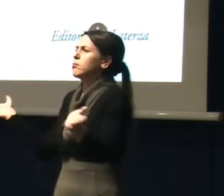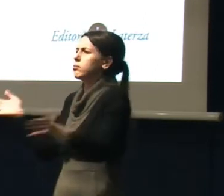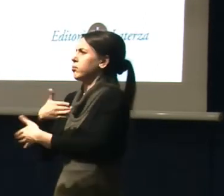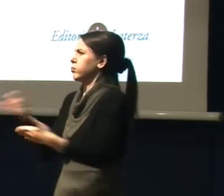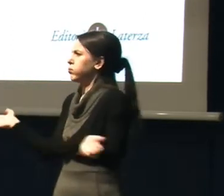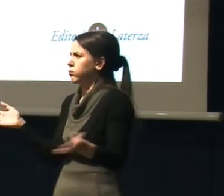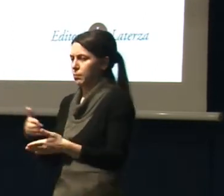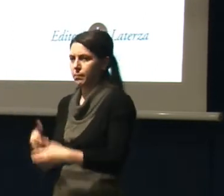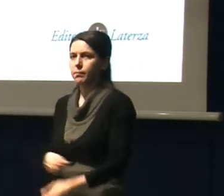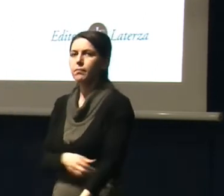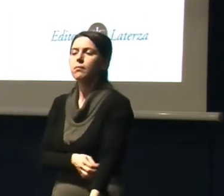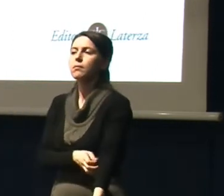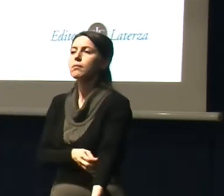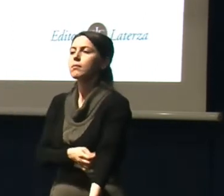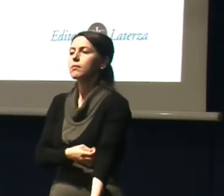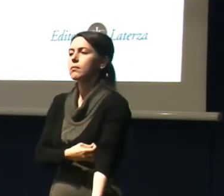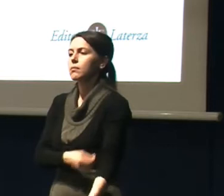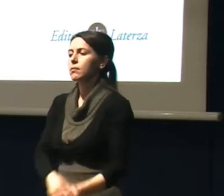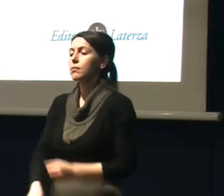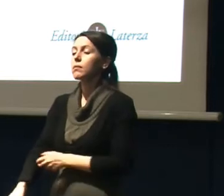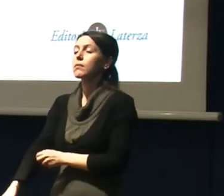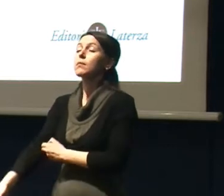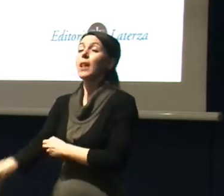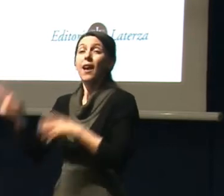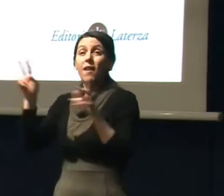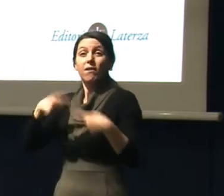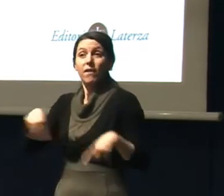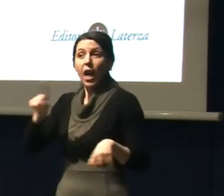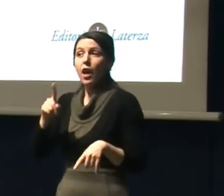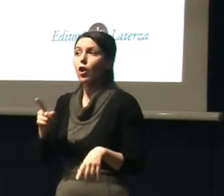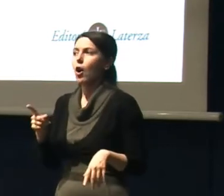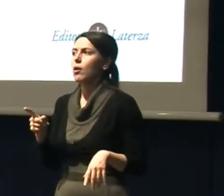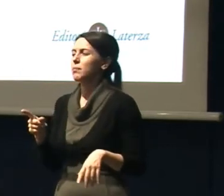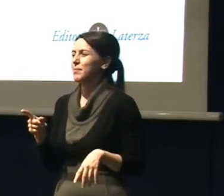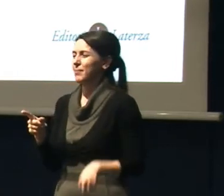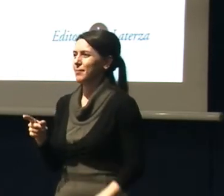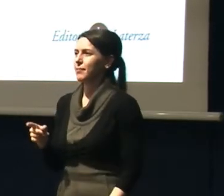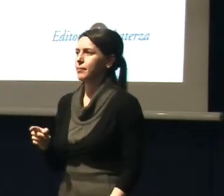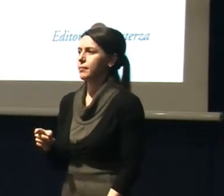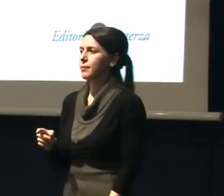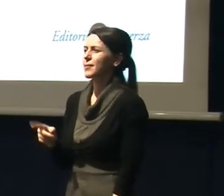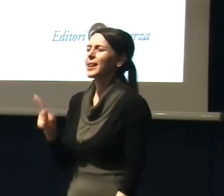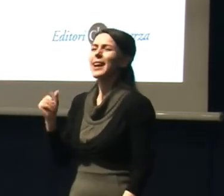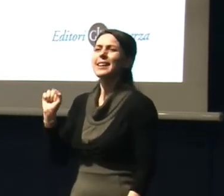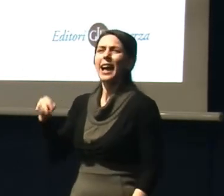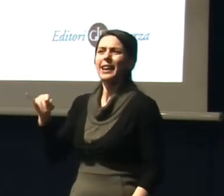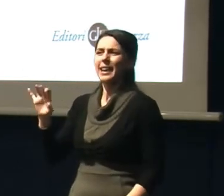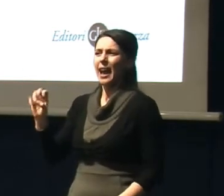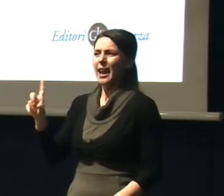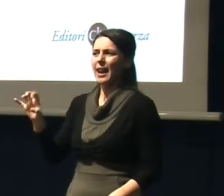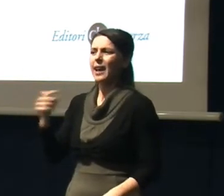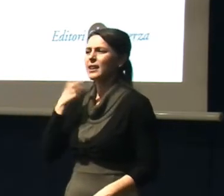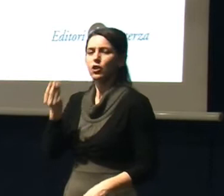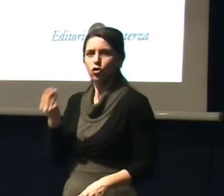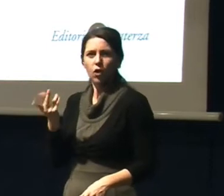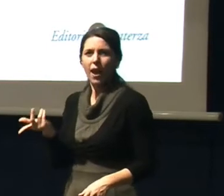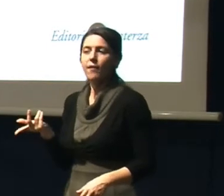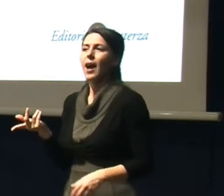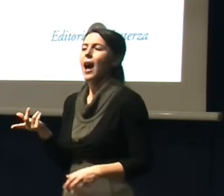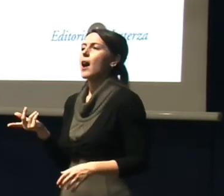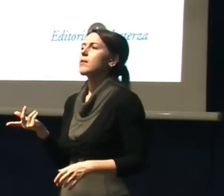sui facebook e il problema del è vero che siamo quando diceva daniele manca parlava delle bolle